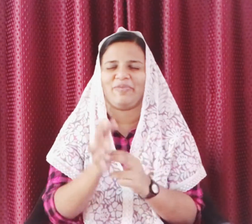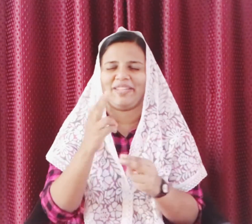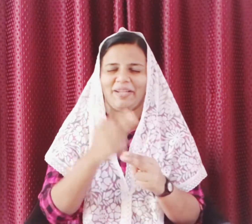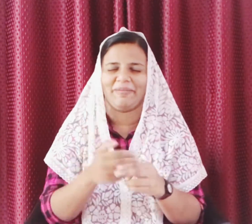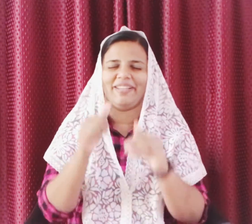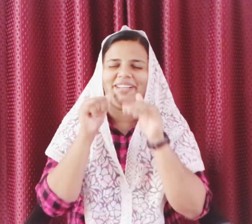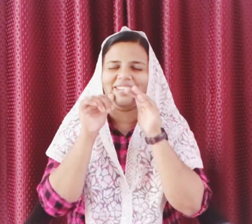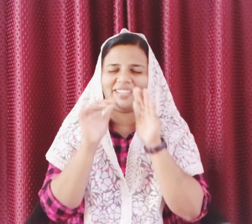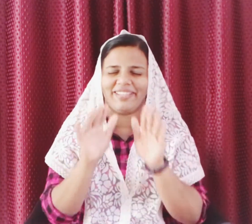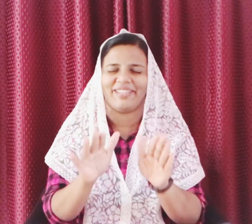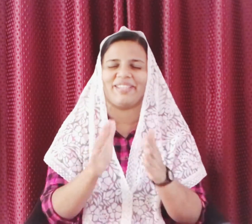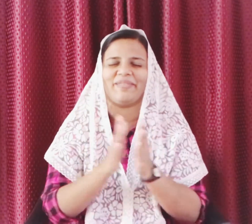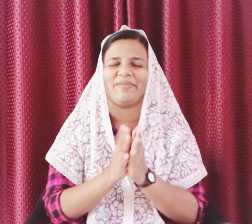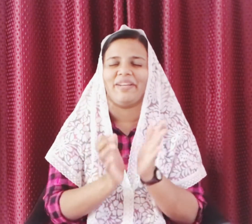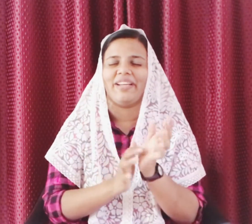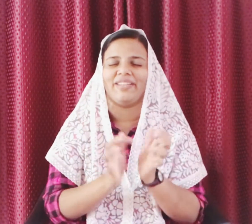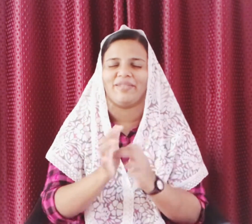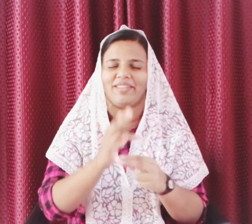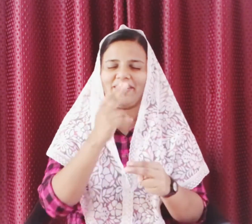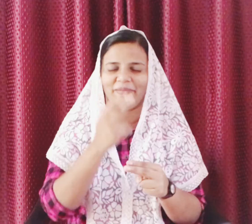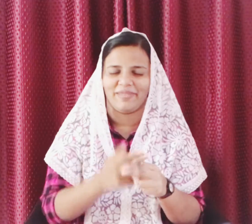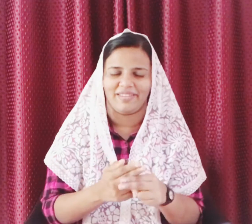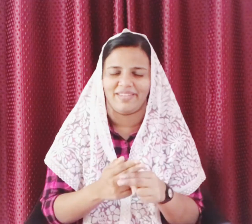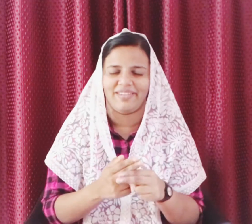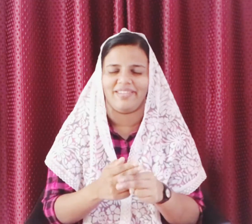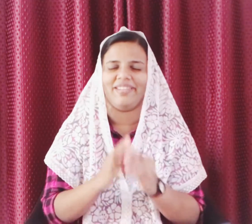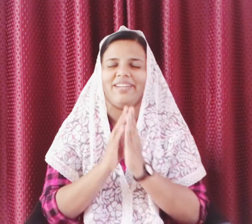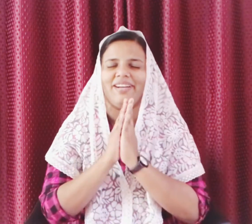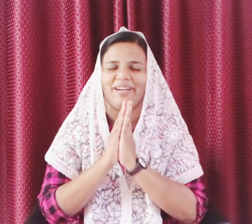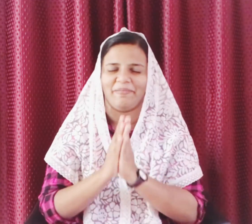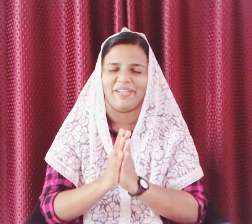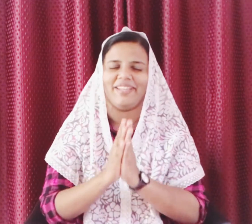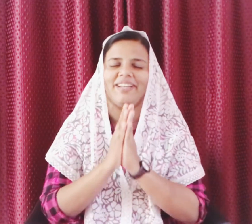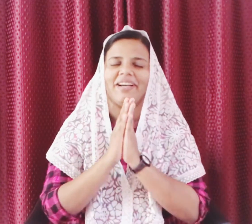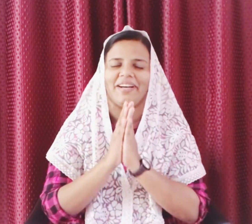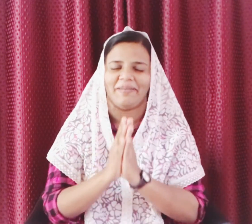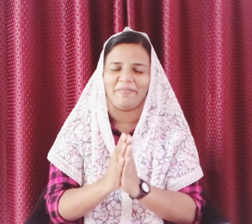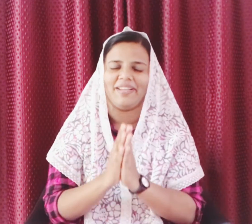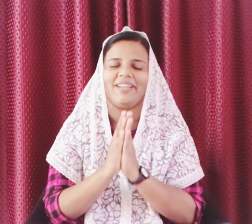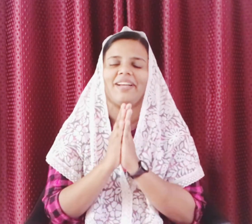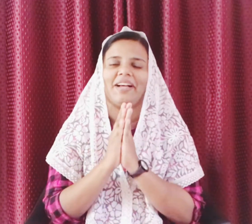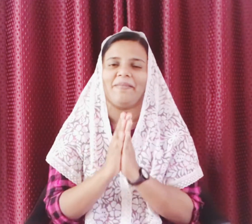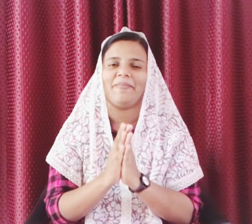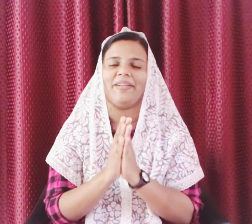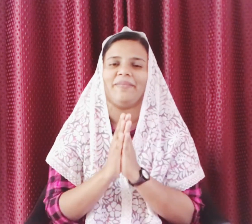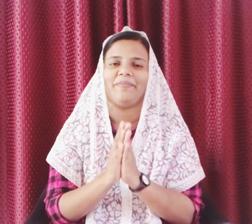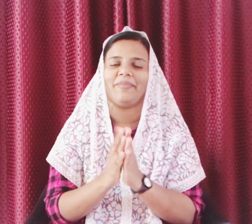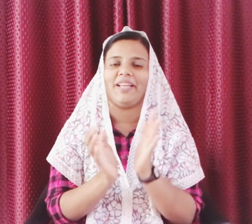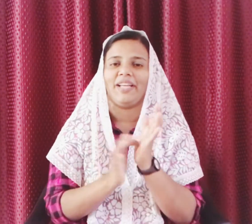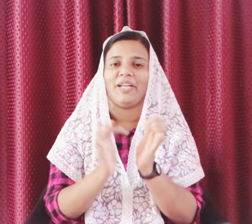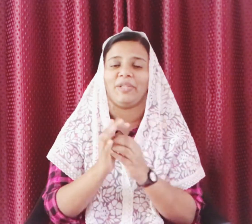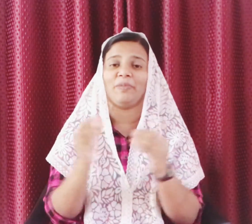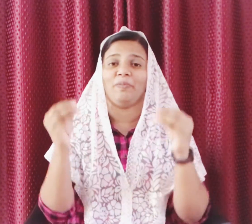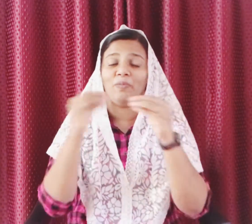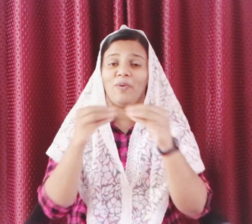യേശുക്രിസ്തുവിൻ്റെ നാമത്തിൽ അനുഗ്രഹിക്കുന്നു. യേശുക്രിസ്തുവിൻ നാമത്തിൽ തന്നെ ആമേൻ, ആമേൻ, ആമേൻ. കർത്താവ് നിങ്ങളെ